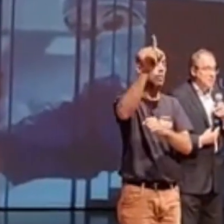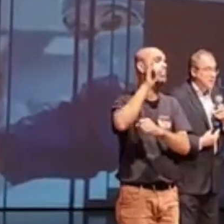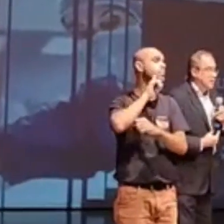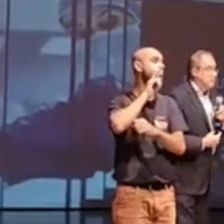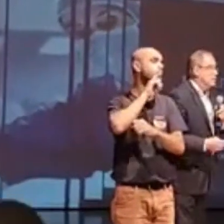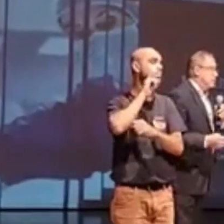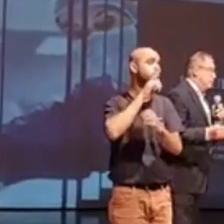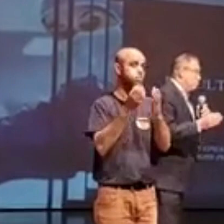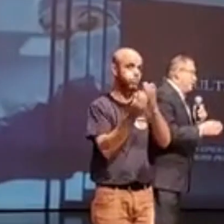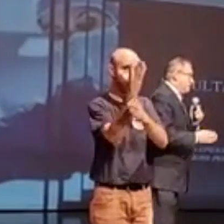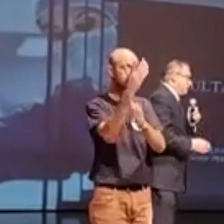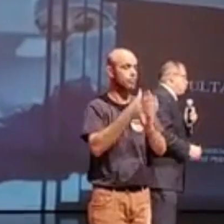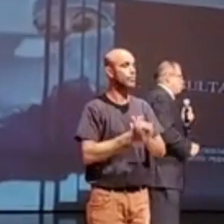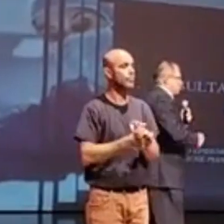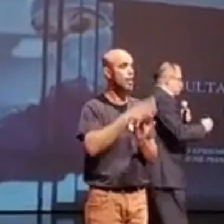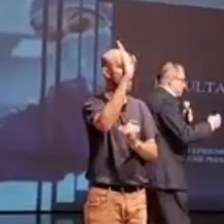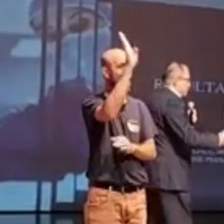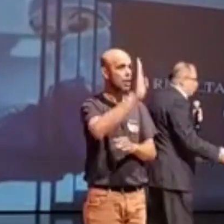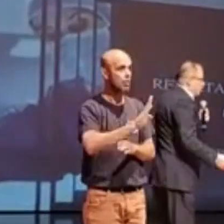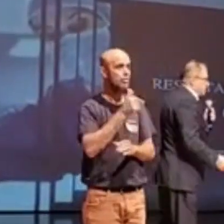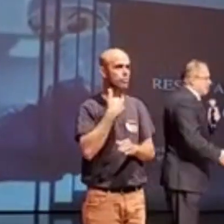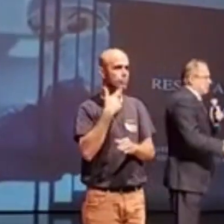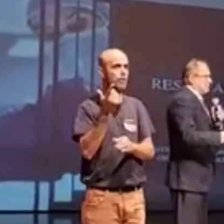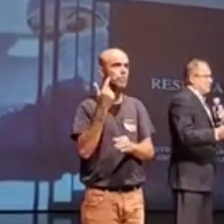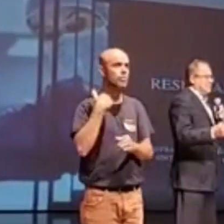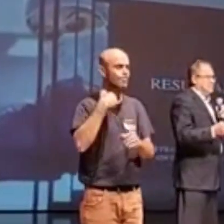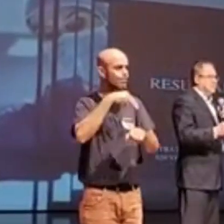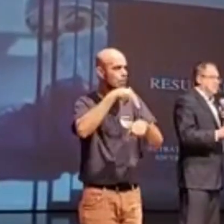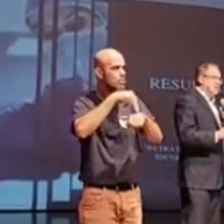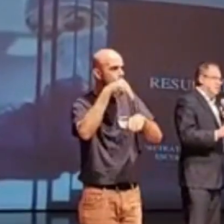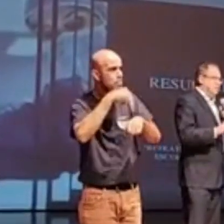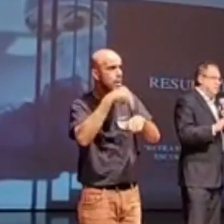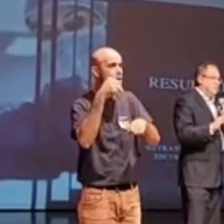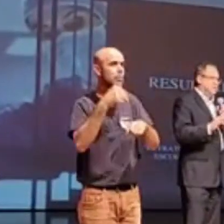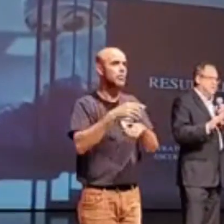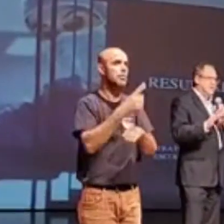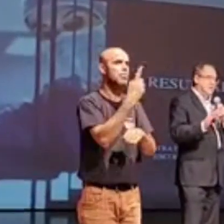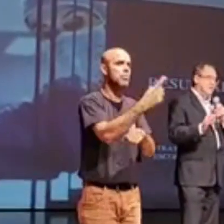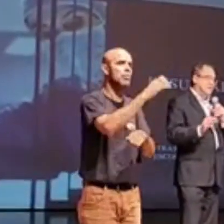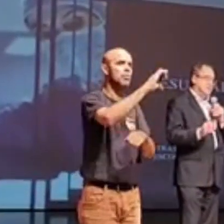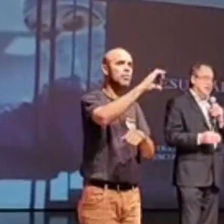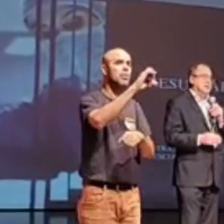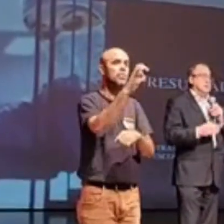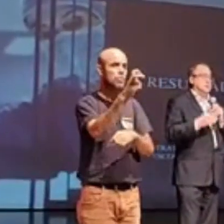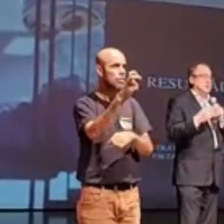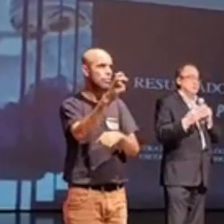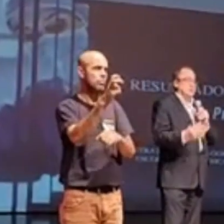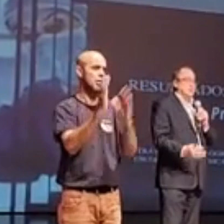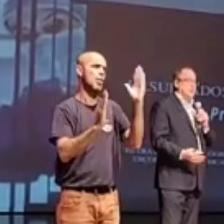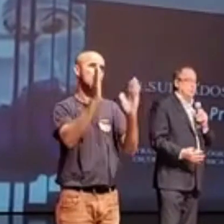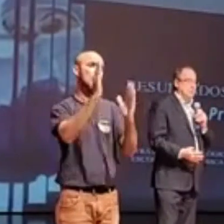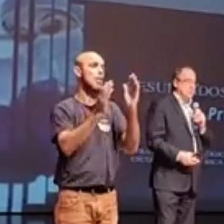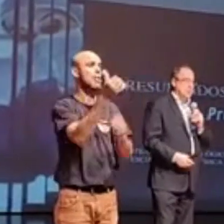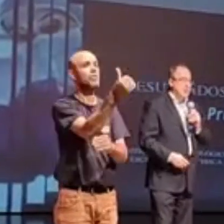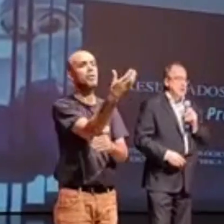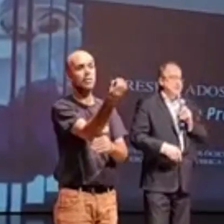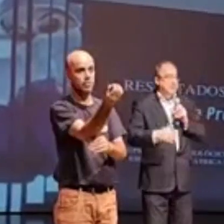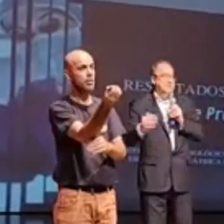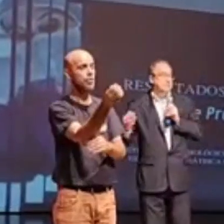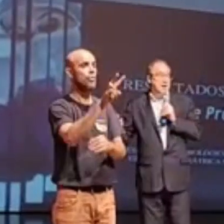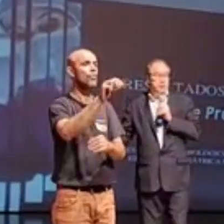Tá? E o Brasil, com nossos mentores da época de 65, da década de 60, com o Valdemar de Carvalho